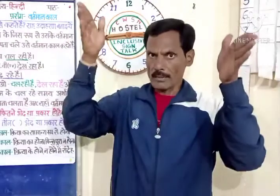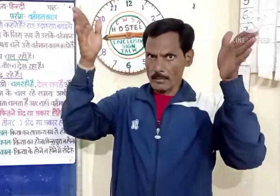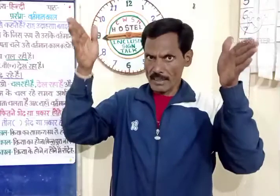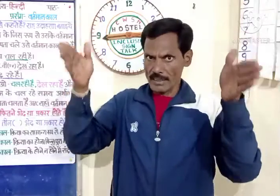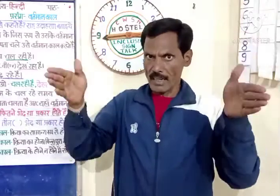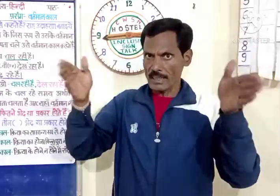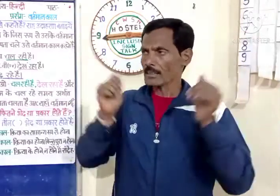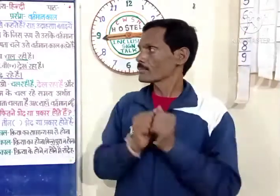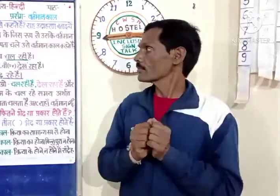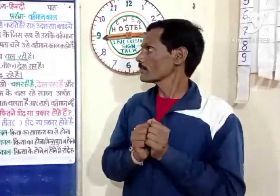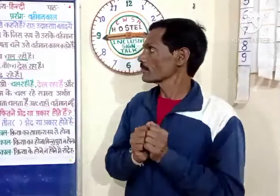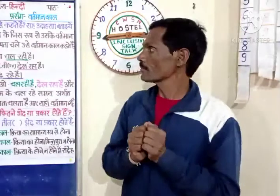वर्तमान काल,